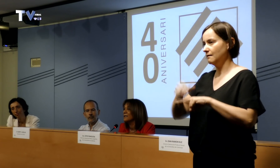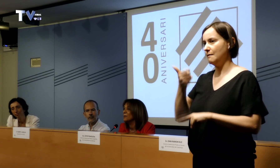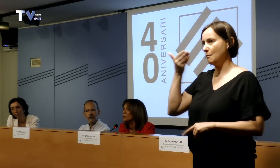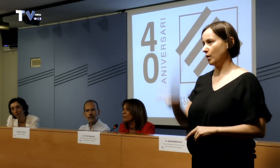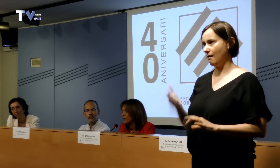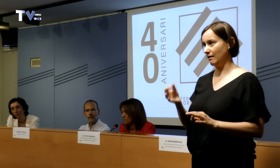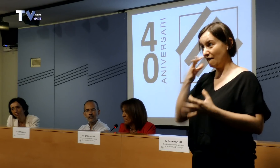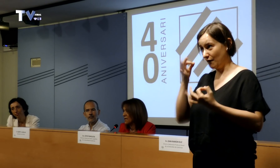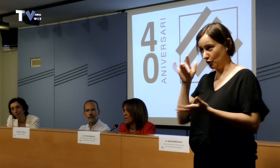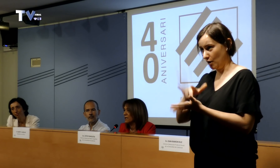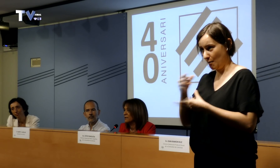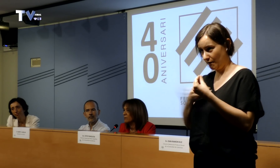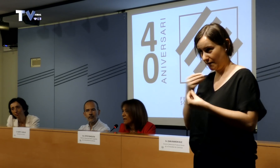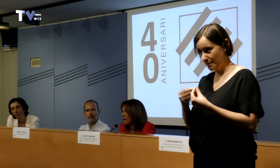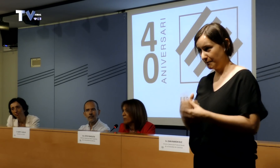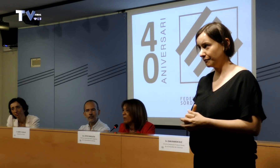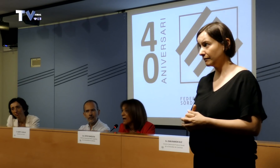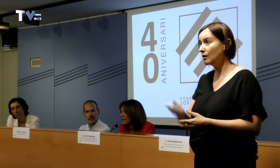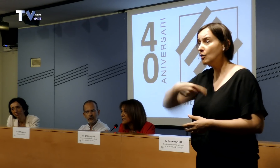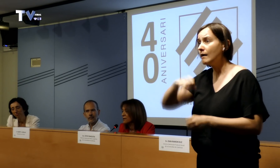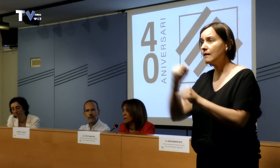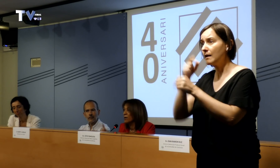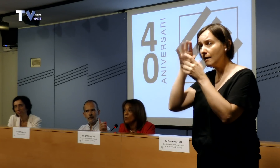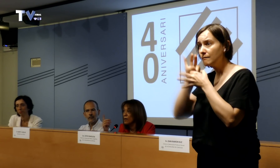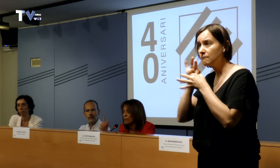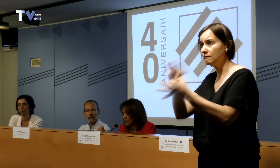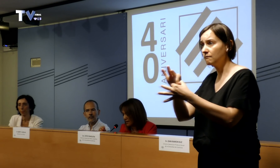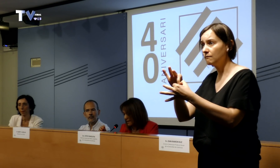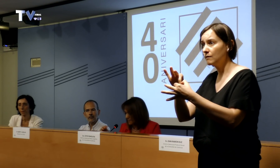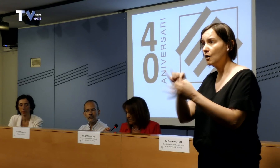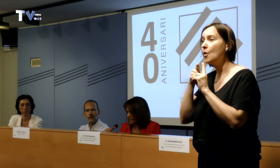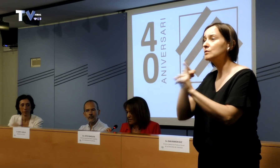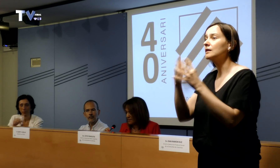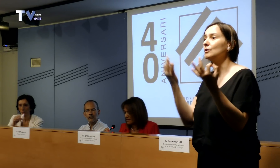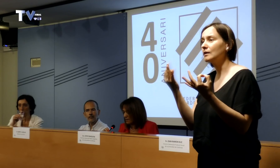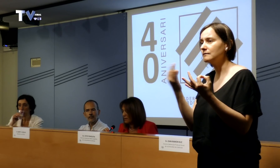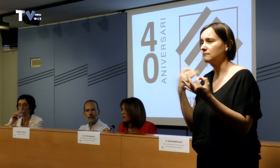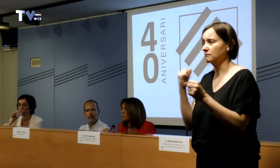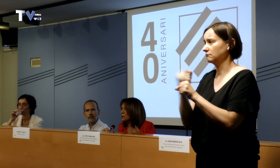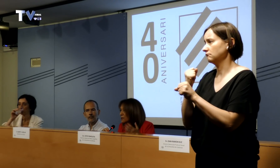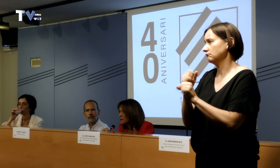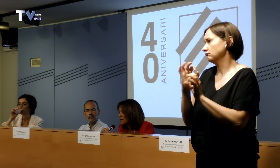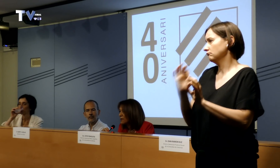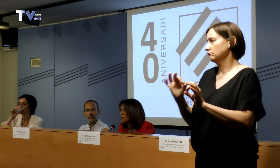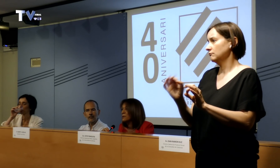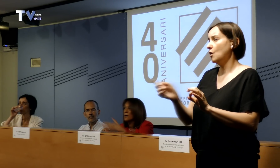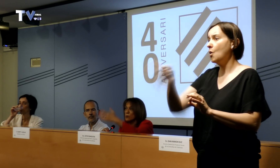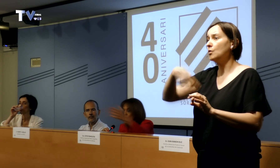que podem fer, treballar plegats amb una finalitat, que és que vosaltres representeu a totes